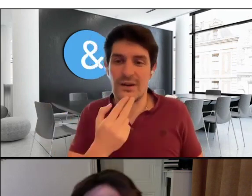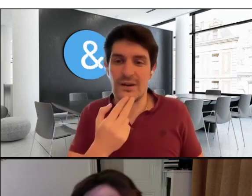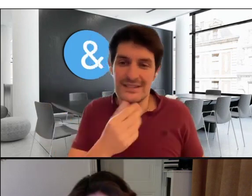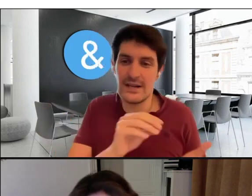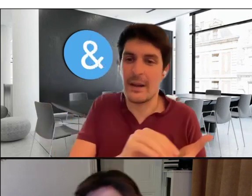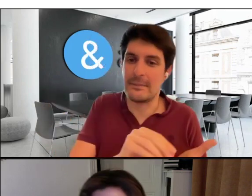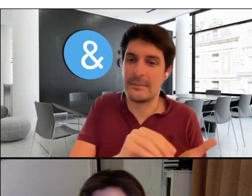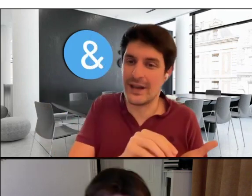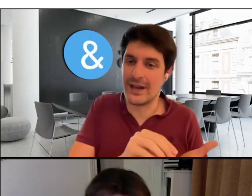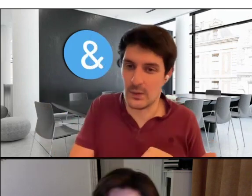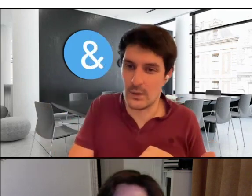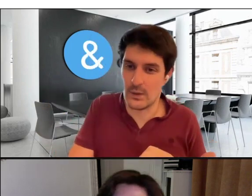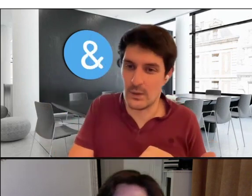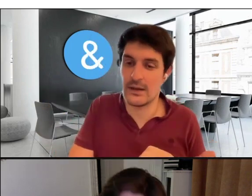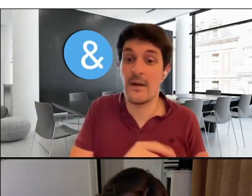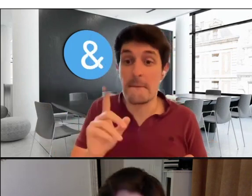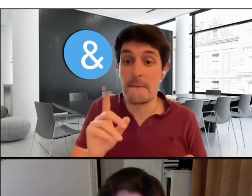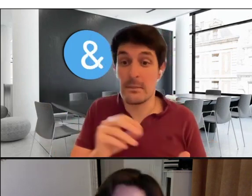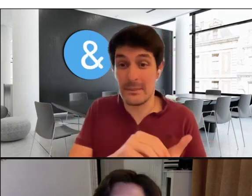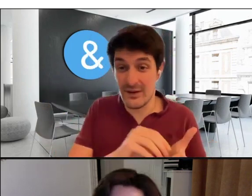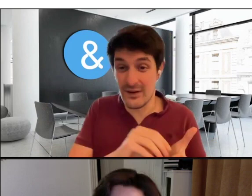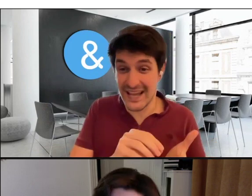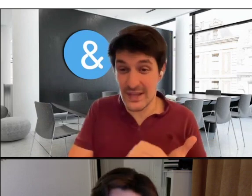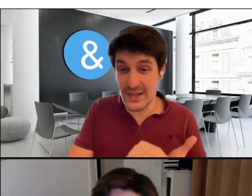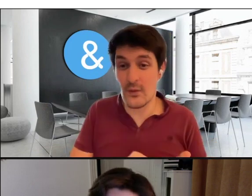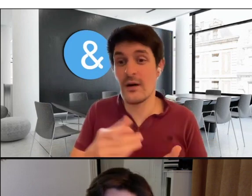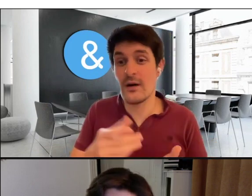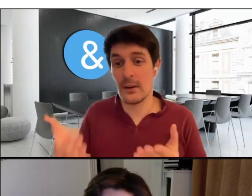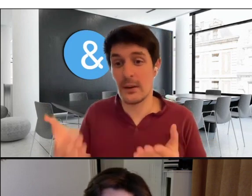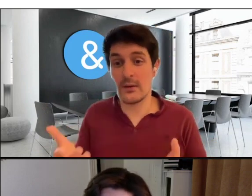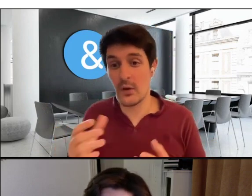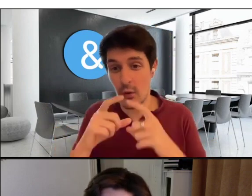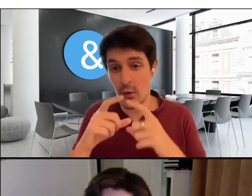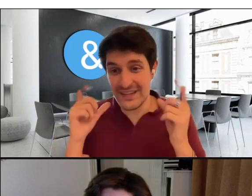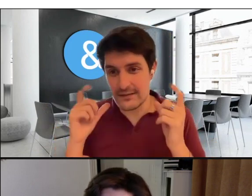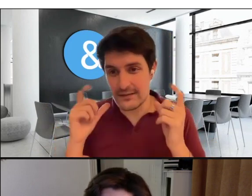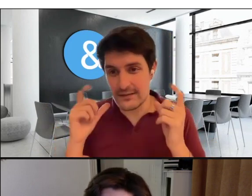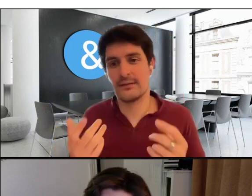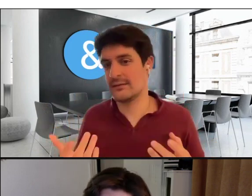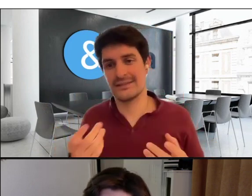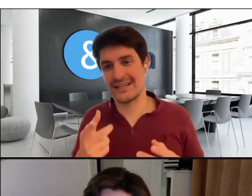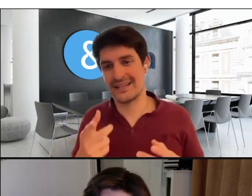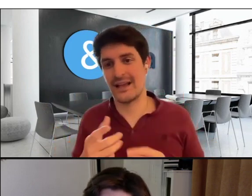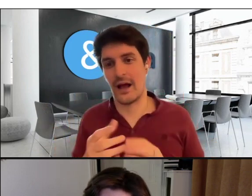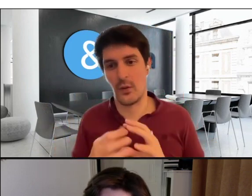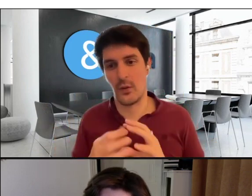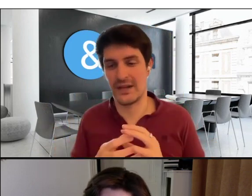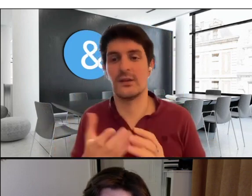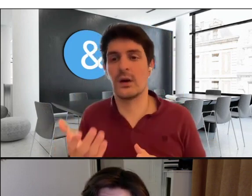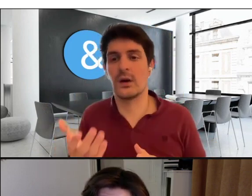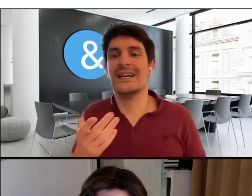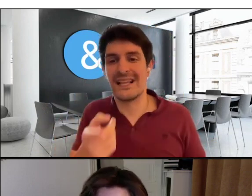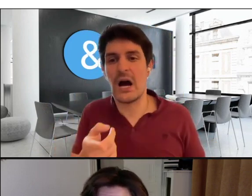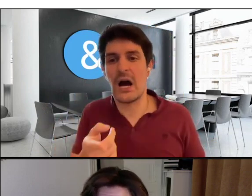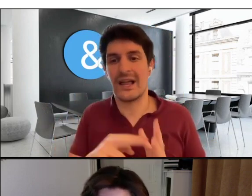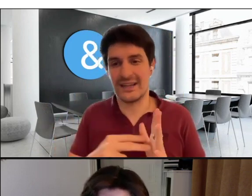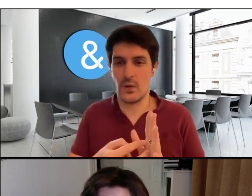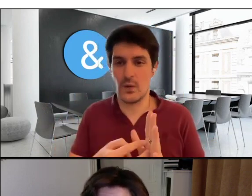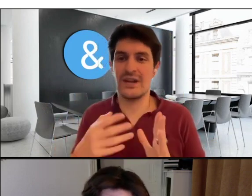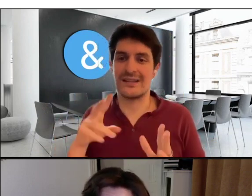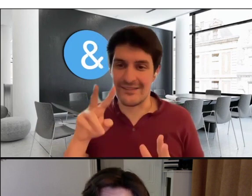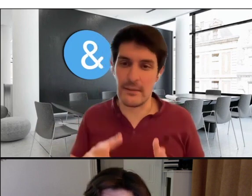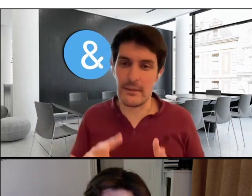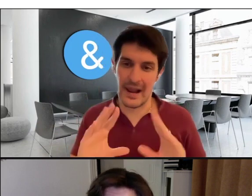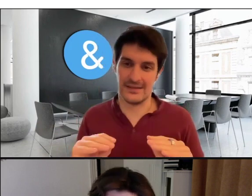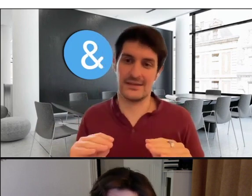utiliser le papier, le crayon. Et le papier, le crayon, pendant le Covid, ça, c'est important. Donc, c'est là où la technologie a sa